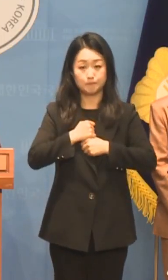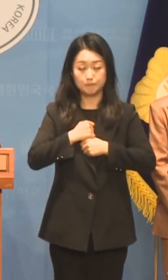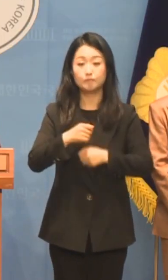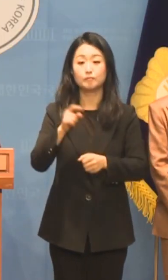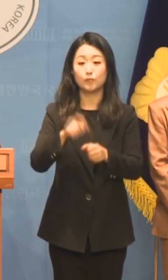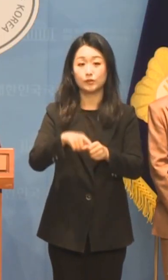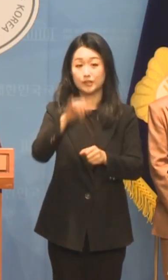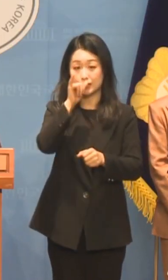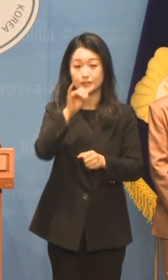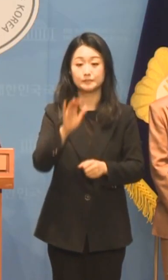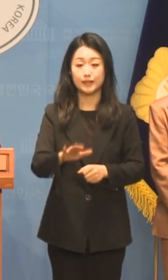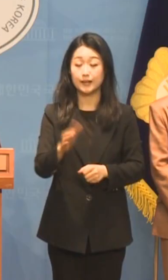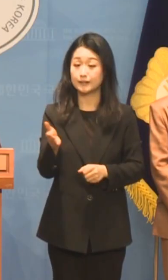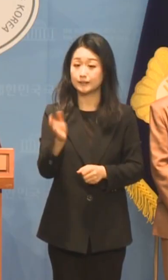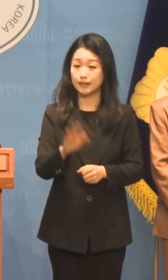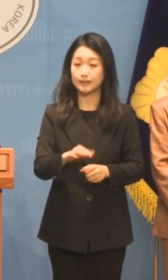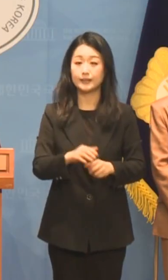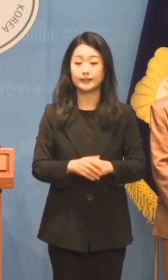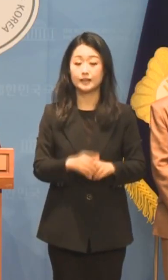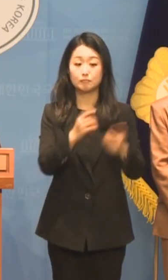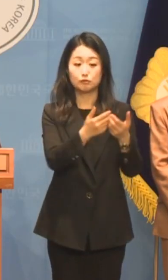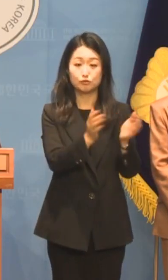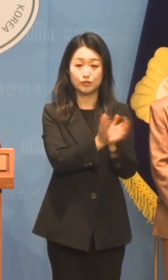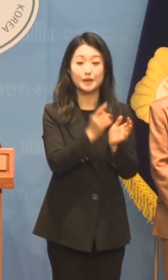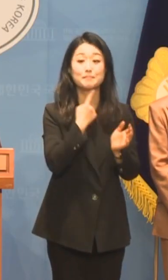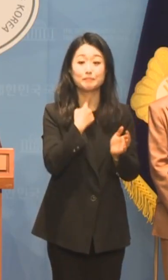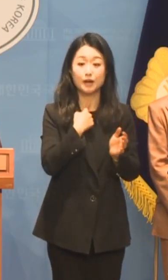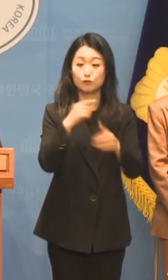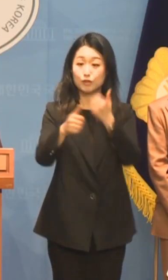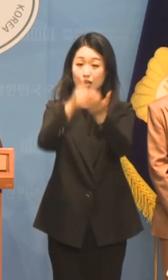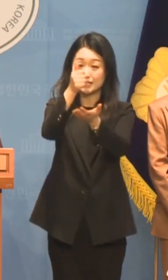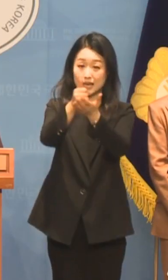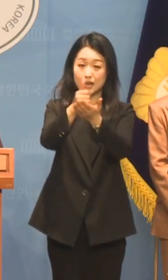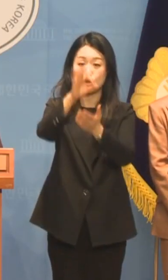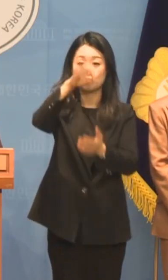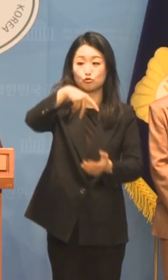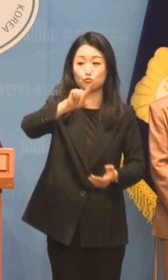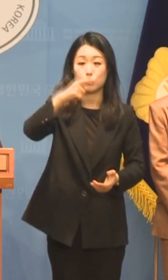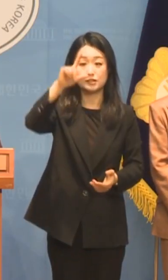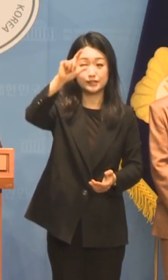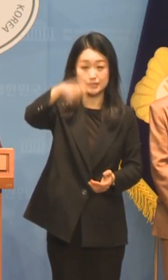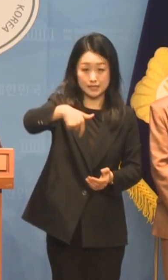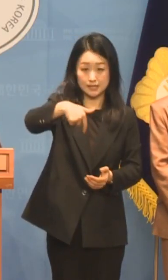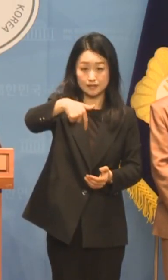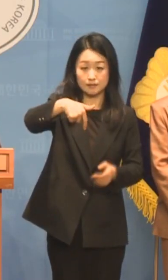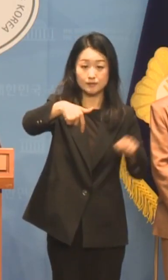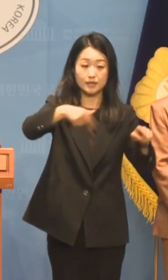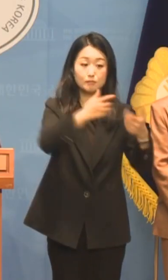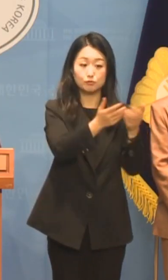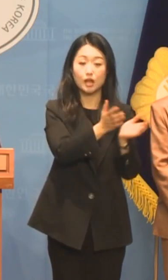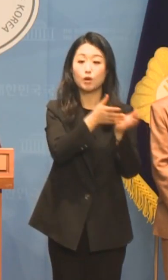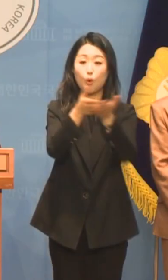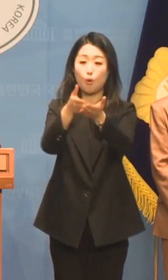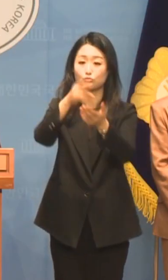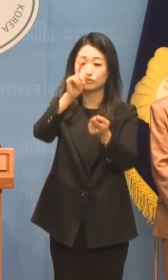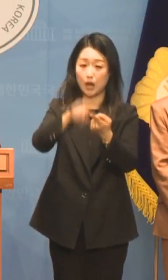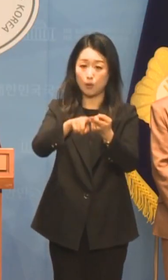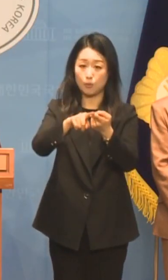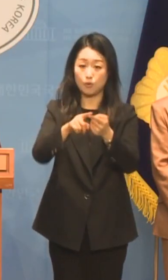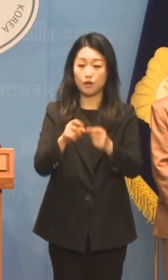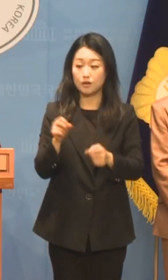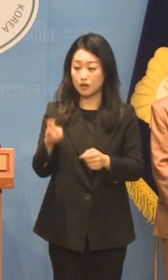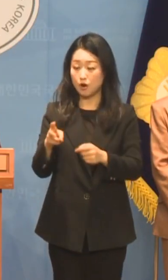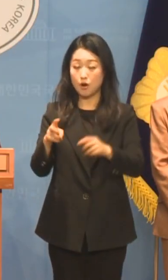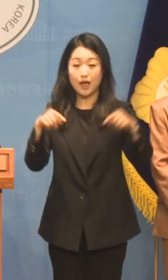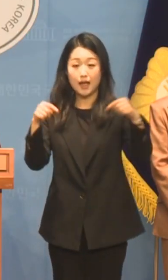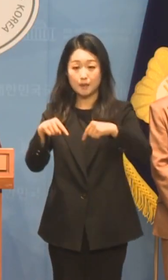취지입니다. 그러나 민주당 출신의 우원식 국회의장은 민주당의 일방 요구대로 여당과의